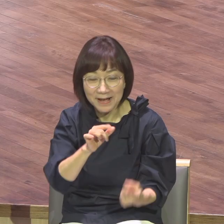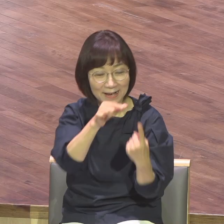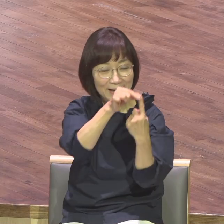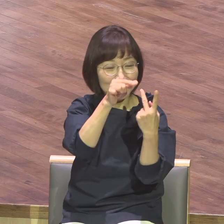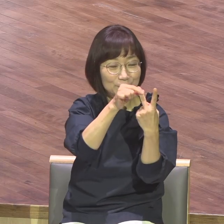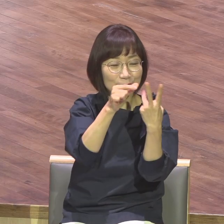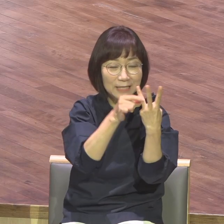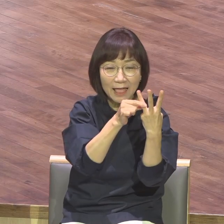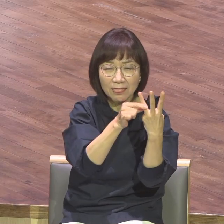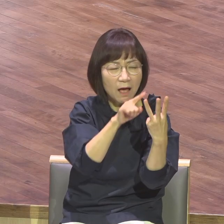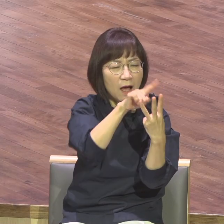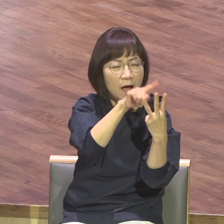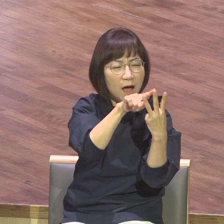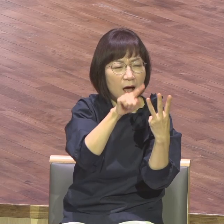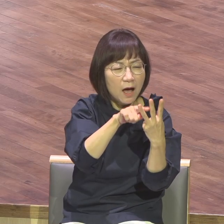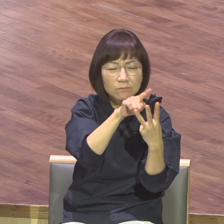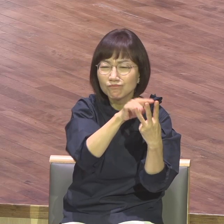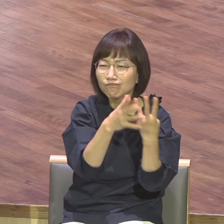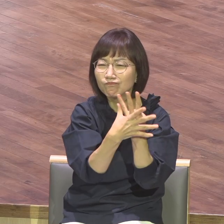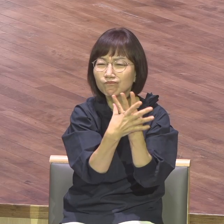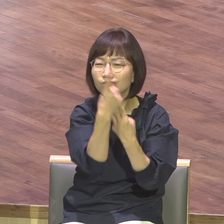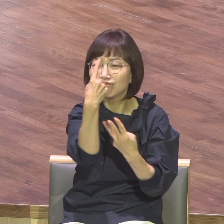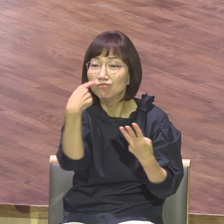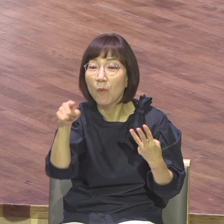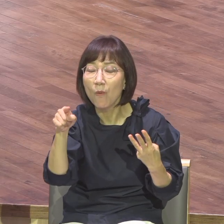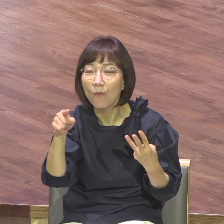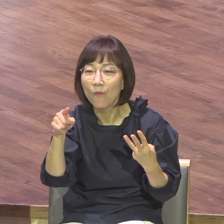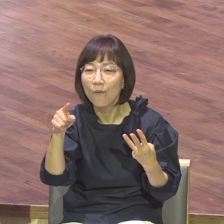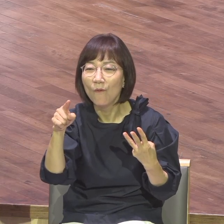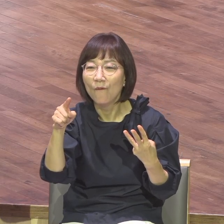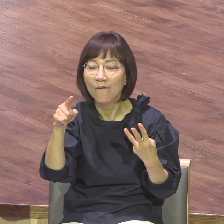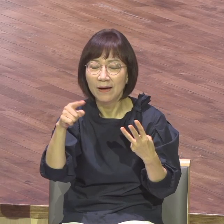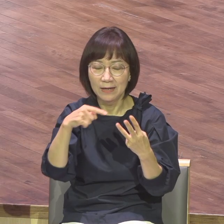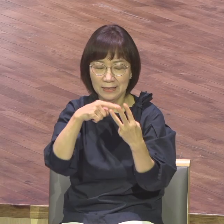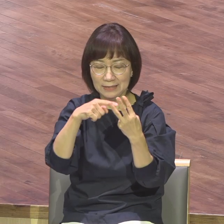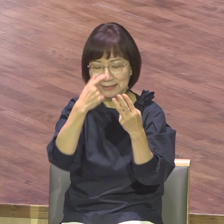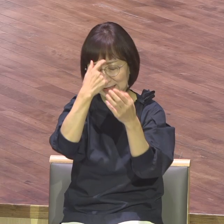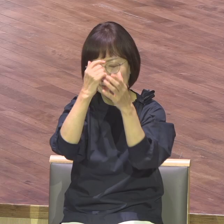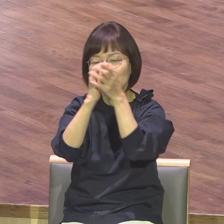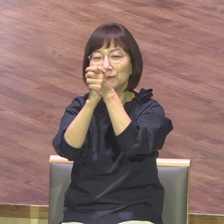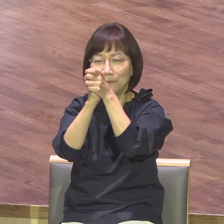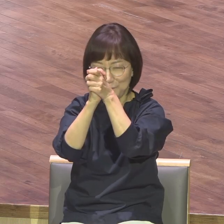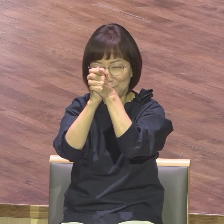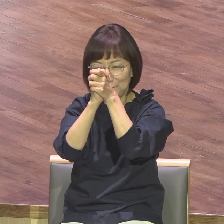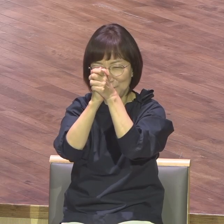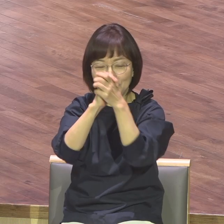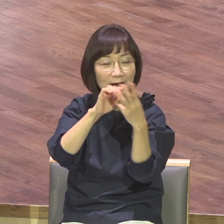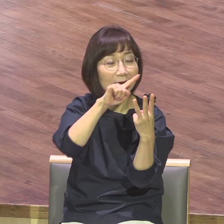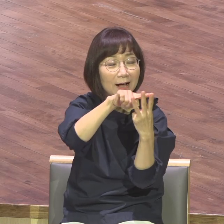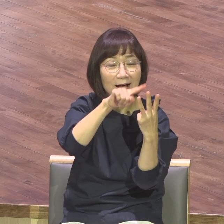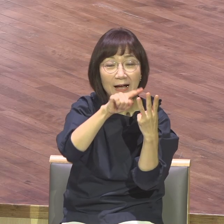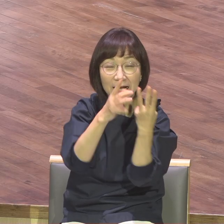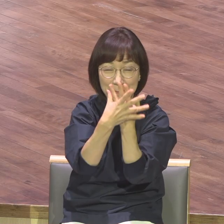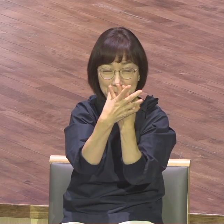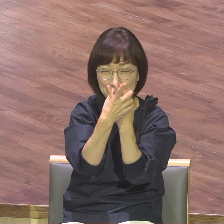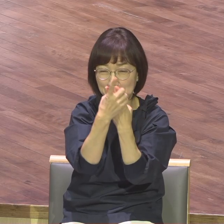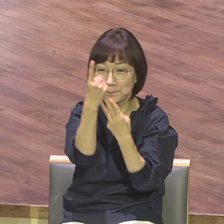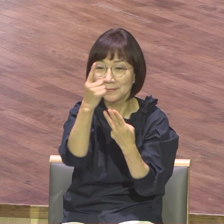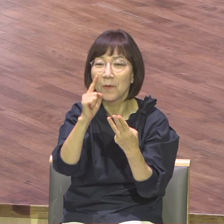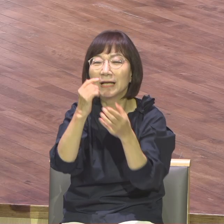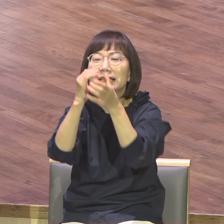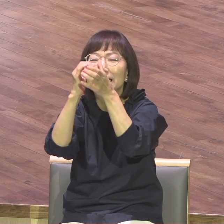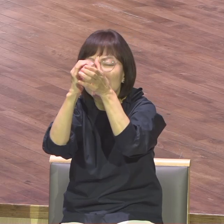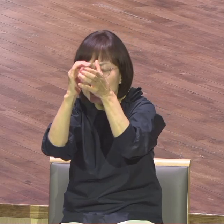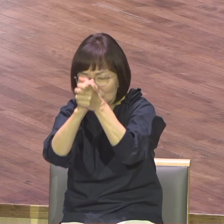플랫폼, 다수망대, 안테나, 영적으로 이렇게 돼야 된다. 이 핵심, 이게 키가 뭐냐,